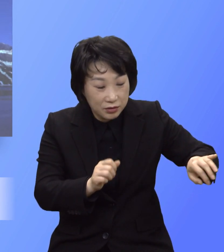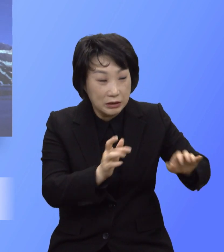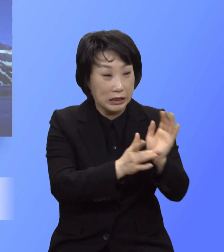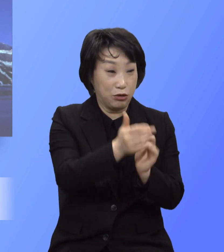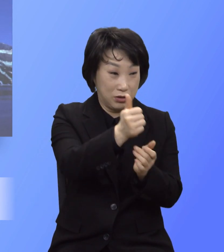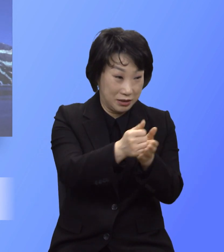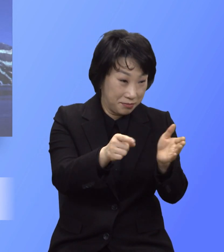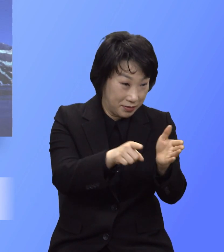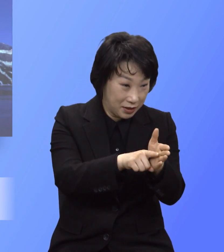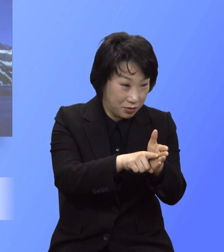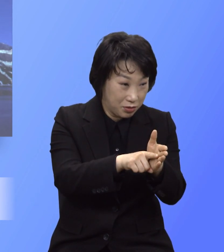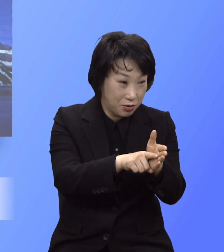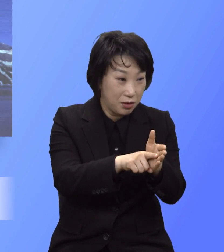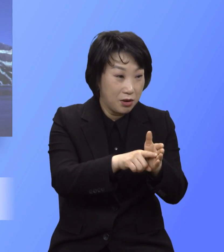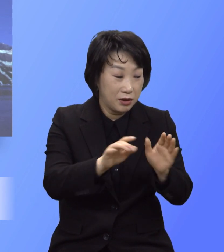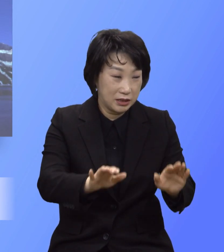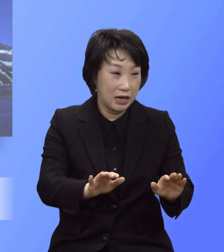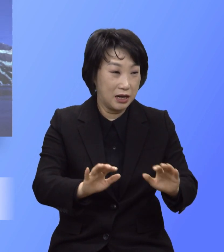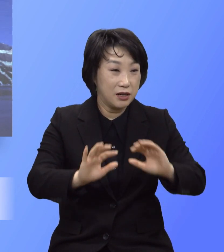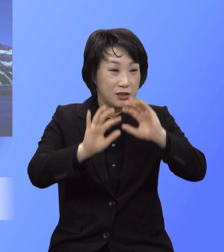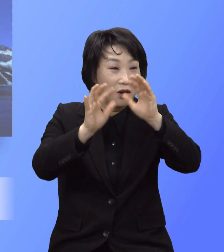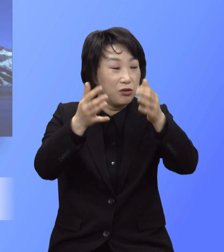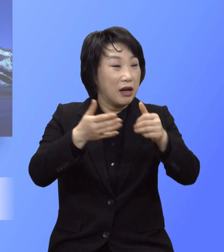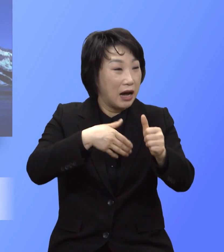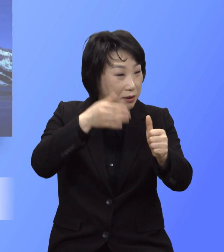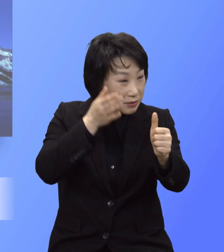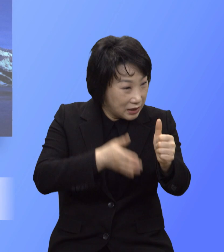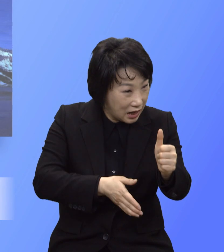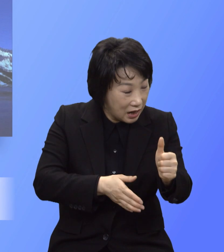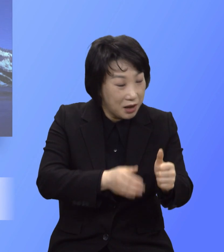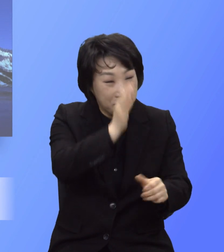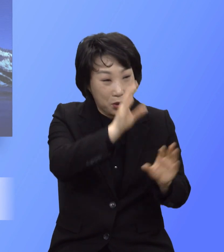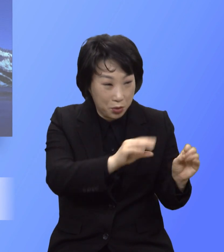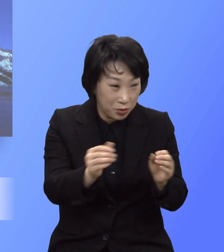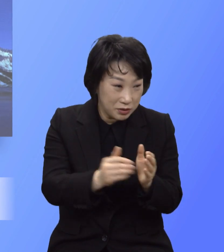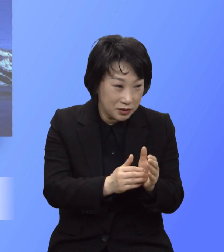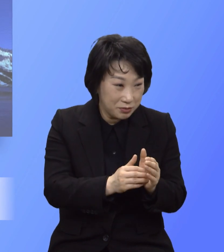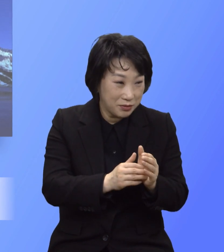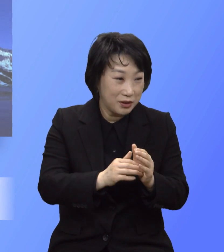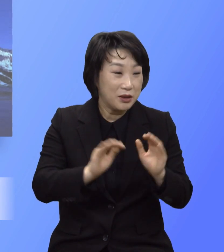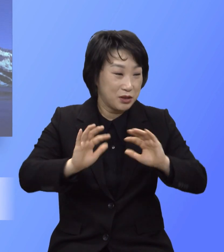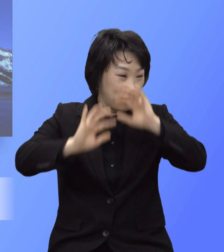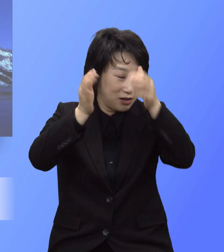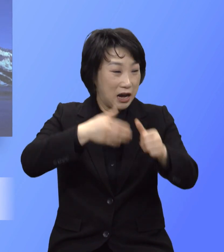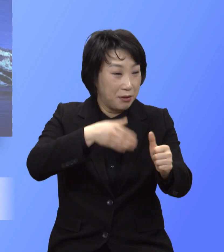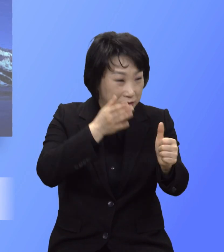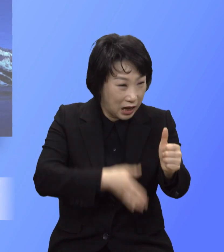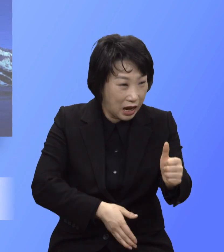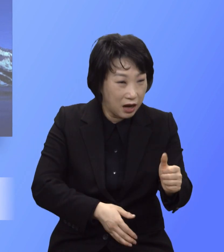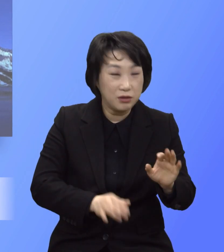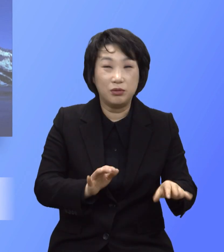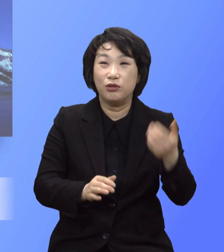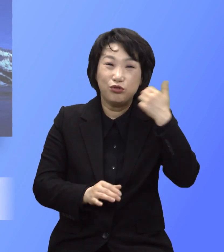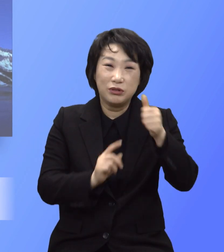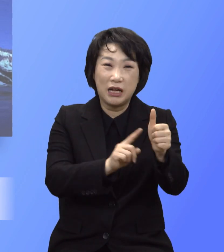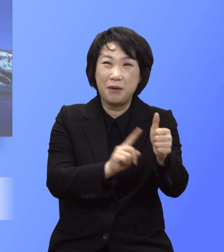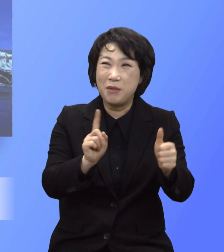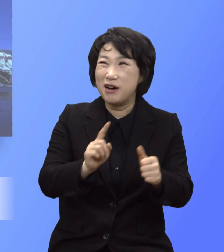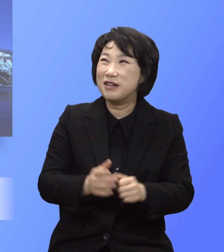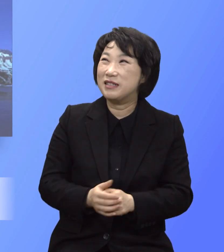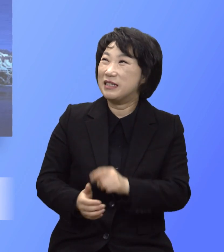믿고 그리고 정말로 치료도 받고 천국도 갑시다. 뭐 어떤 사람은 막